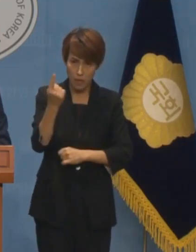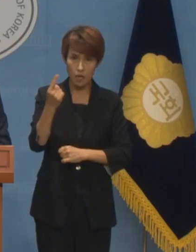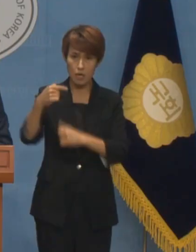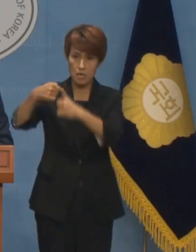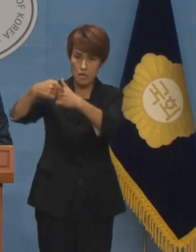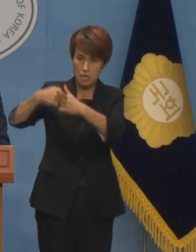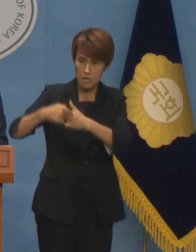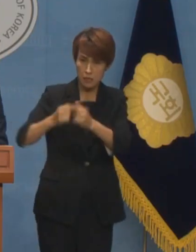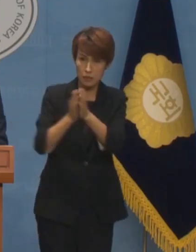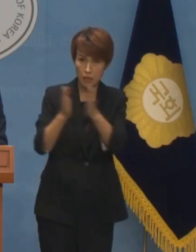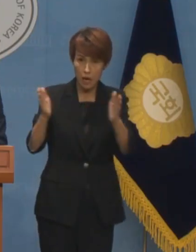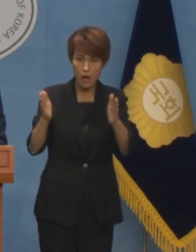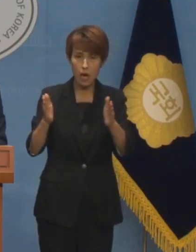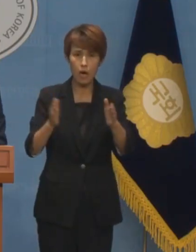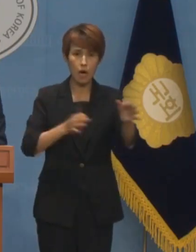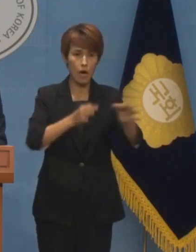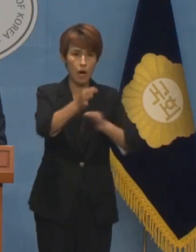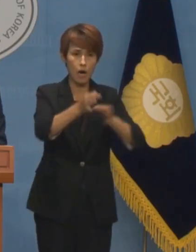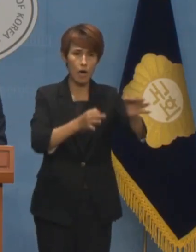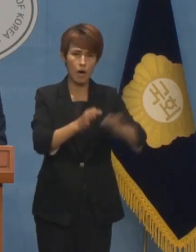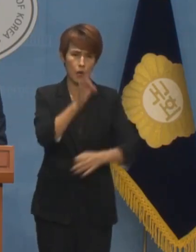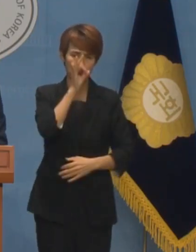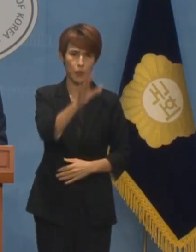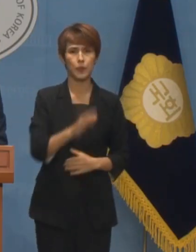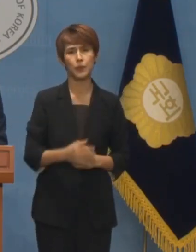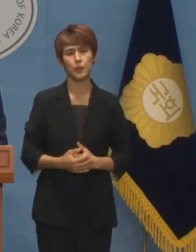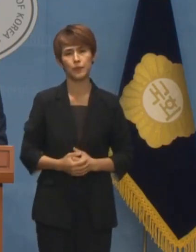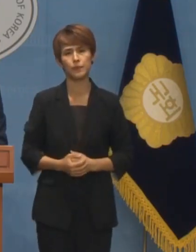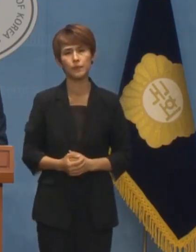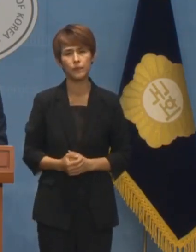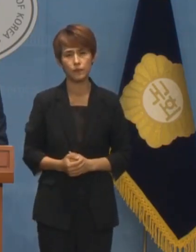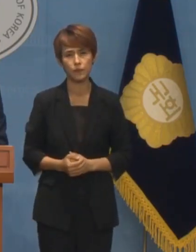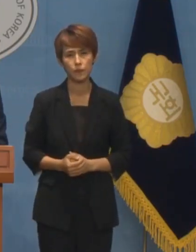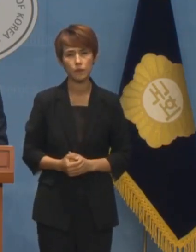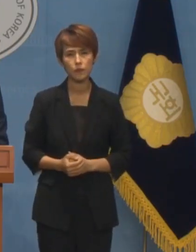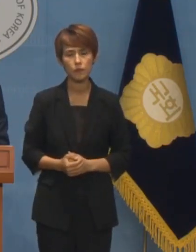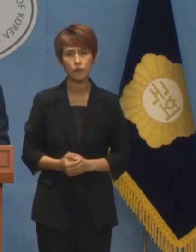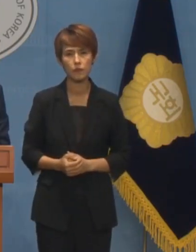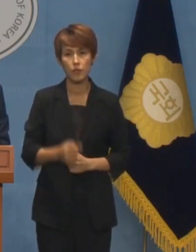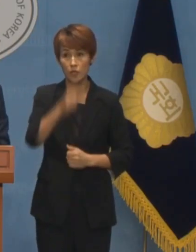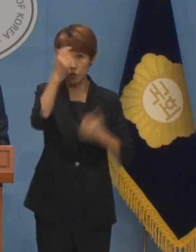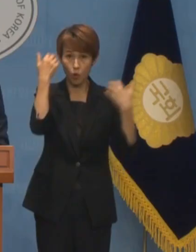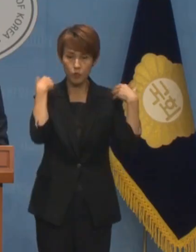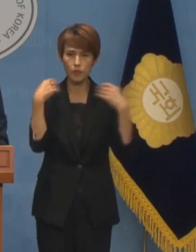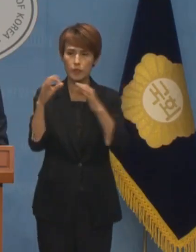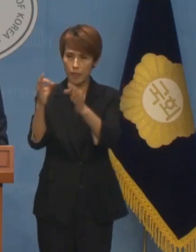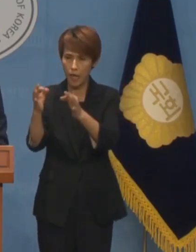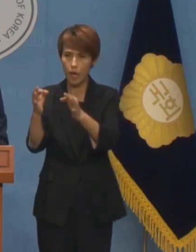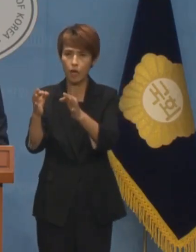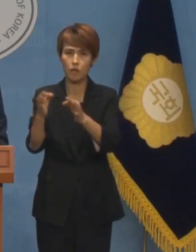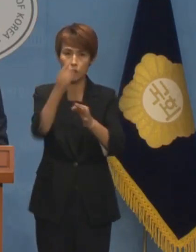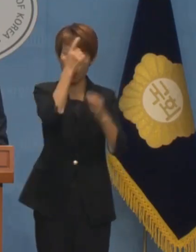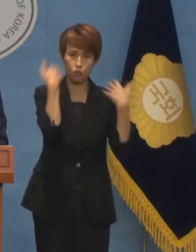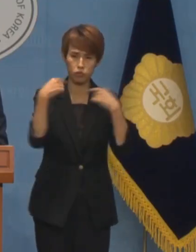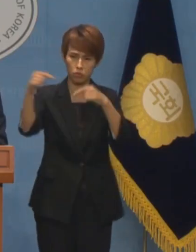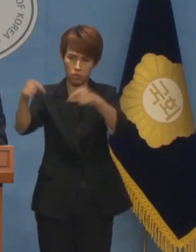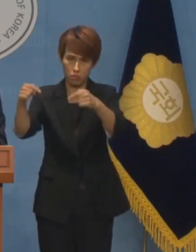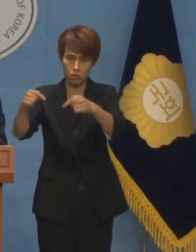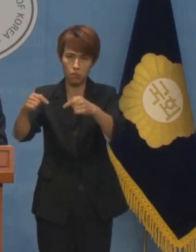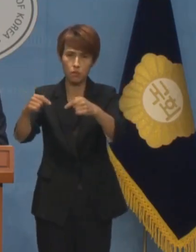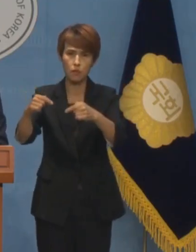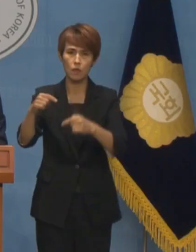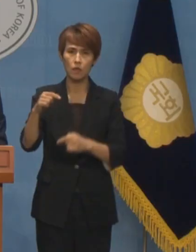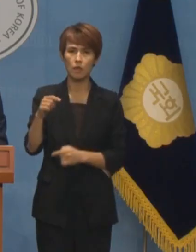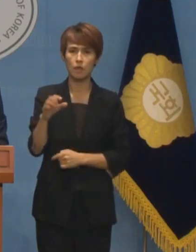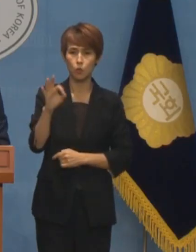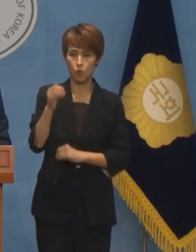물론 영업활동 자체를 지급하기 어려워집니다. 정부는 은행권과 협의하여 연체에 따른